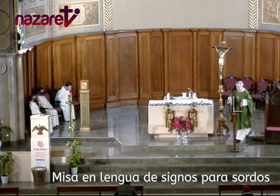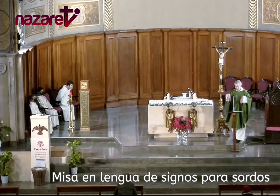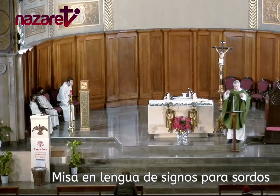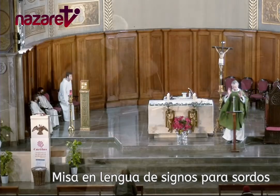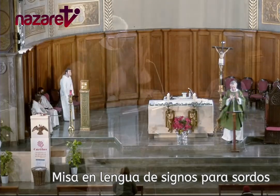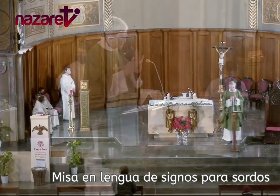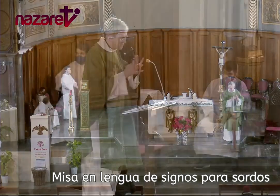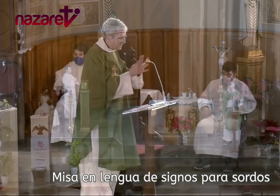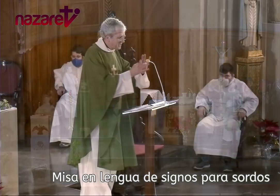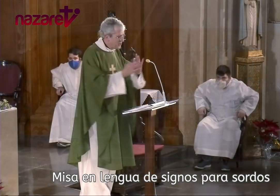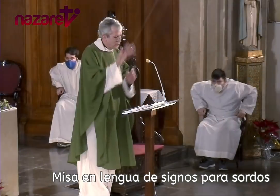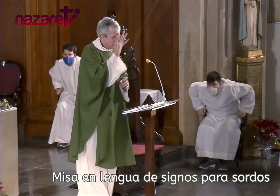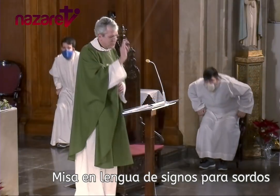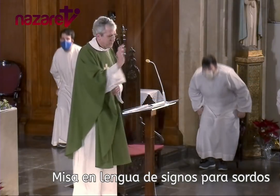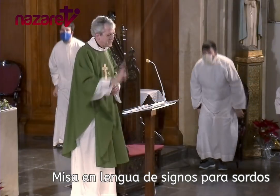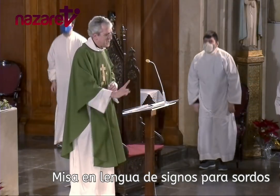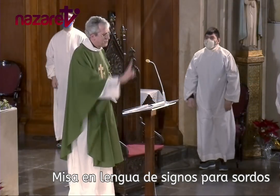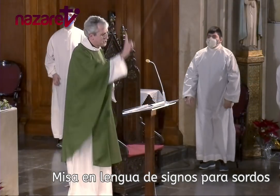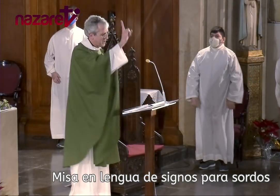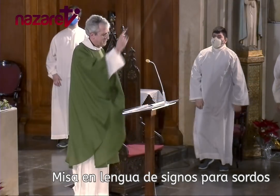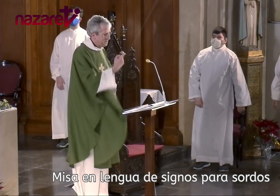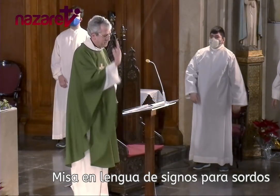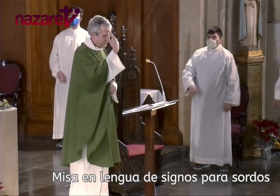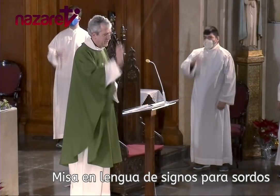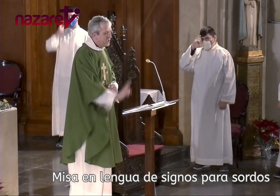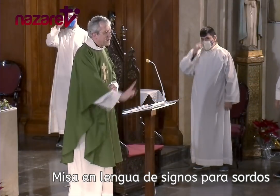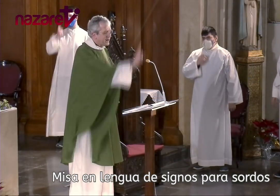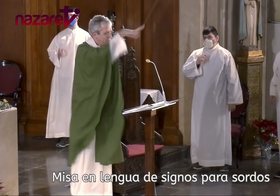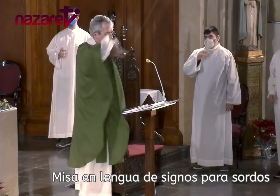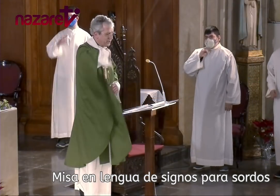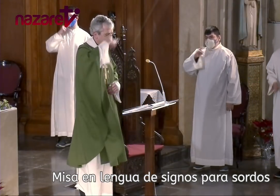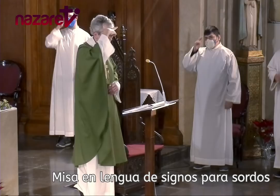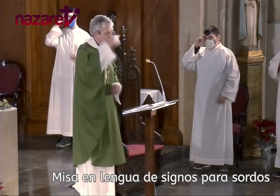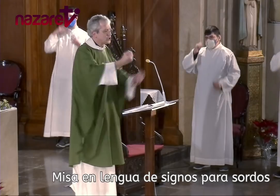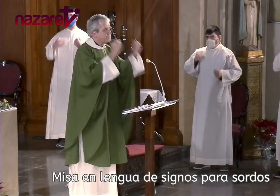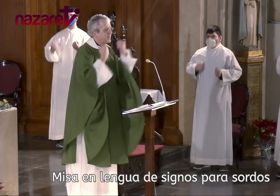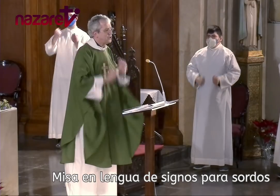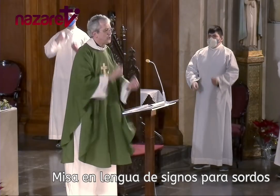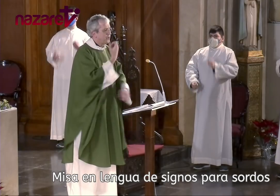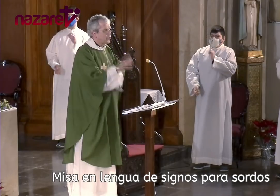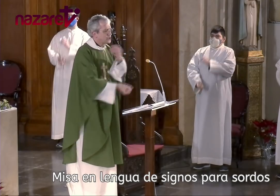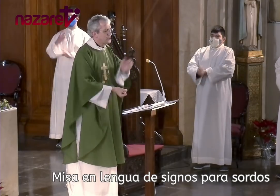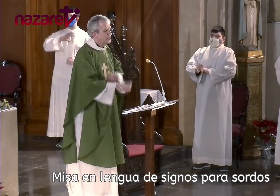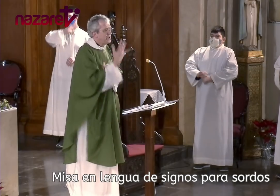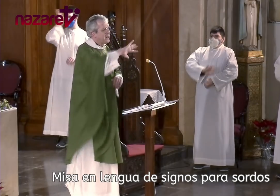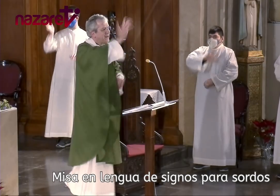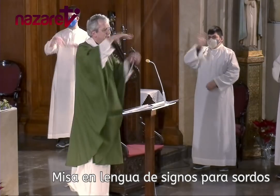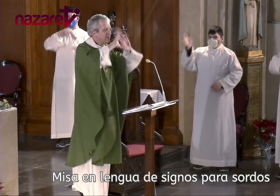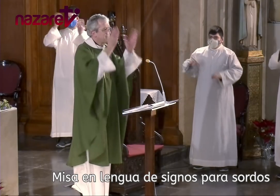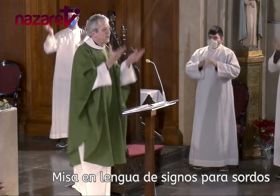Nos ponemos de pie y juntos profesamos la fe. Creo en Dios Padre Todopoderoso, Creador del cielo y de